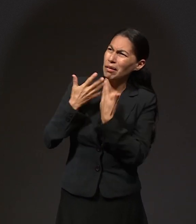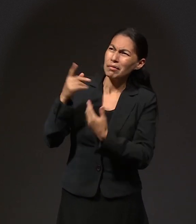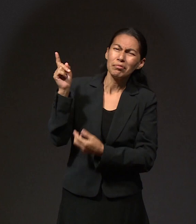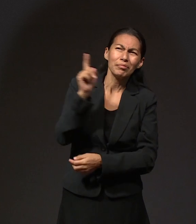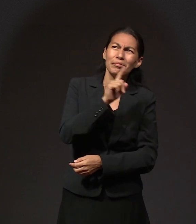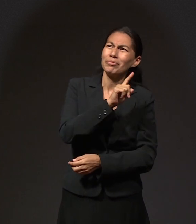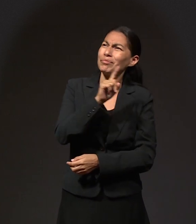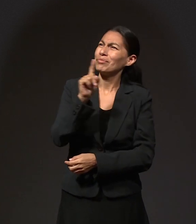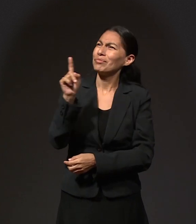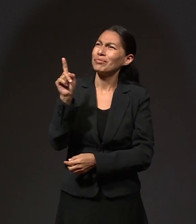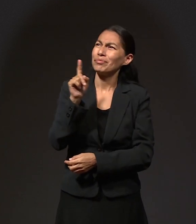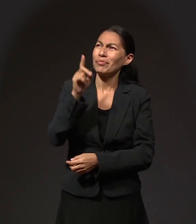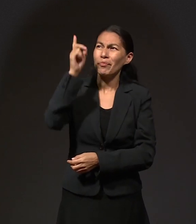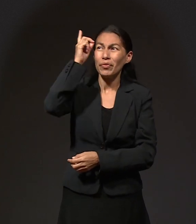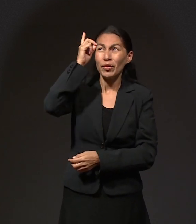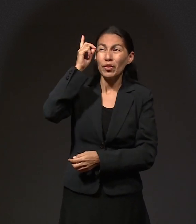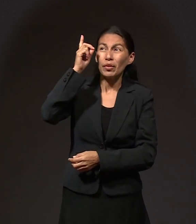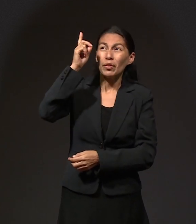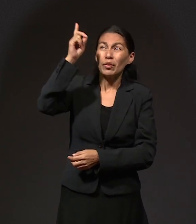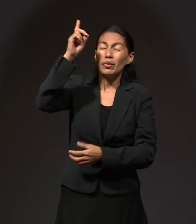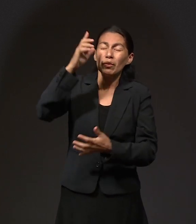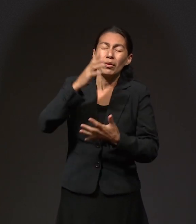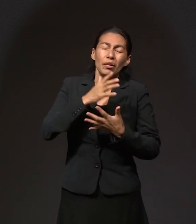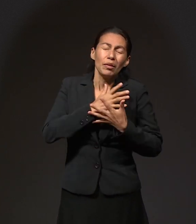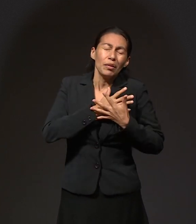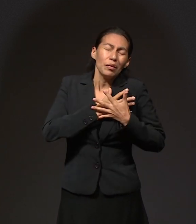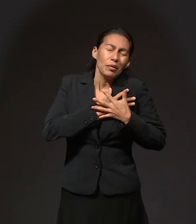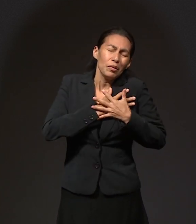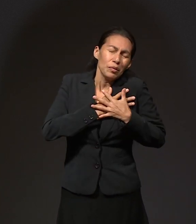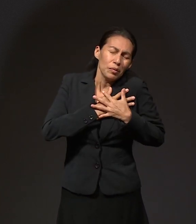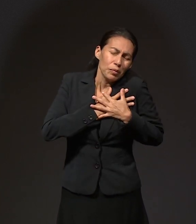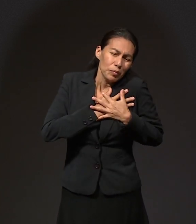Que no lo puedo ocultar